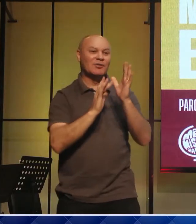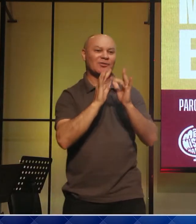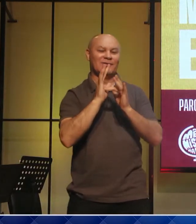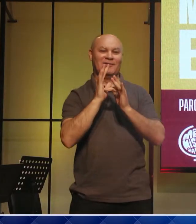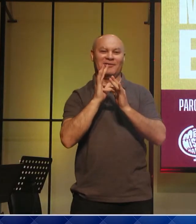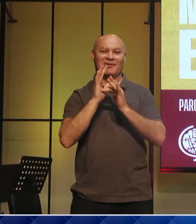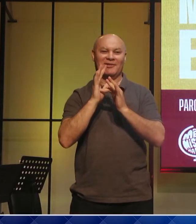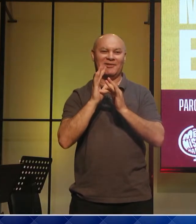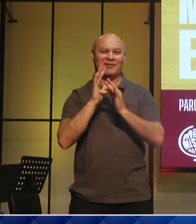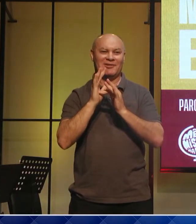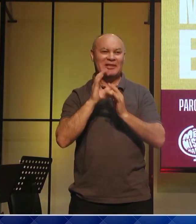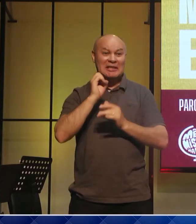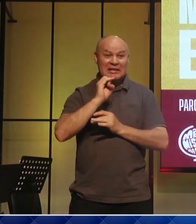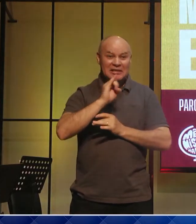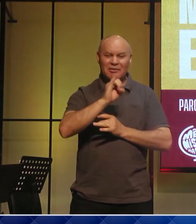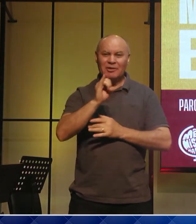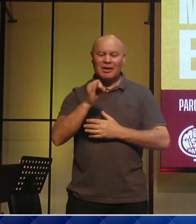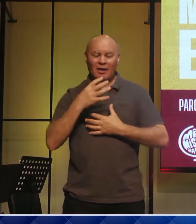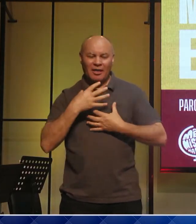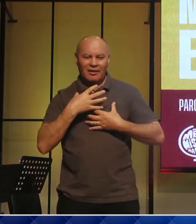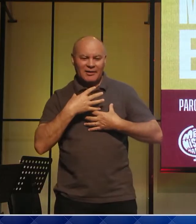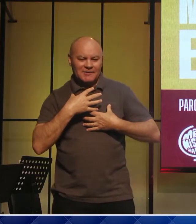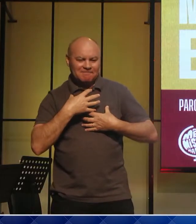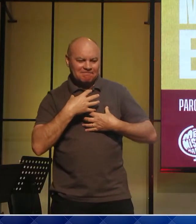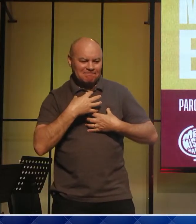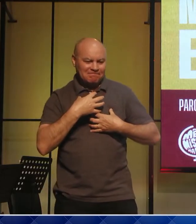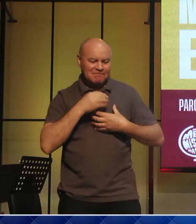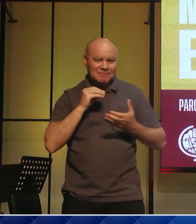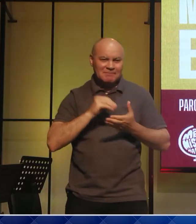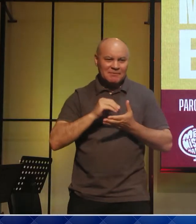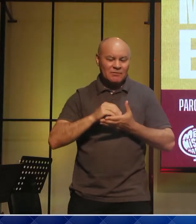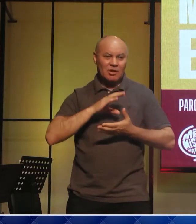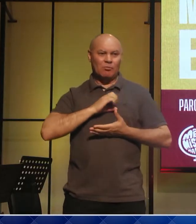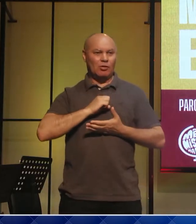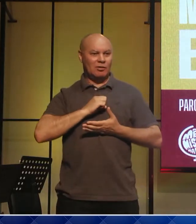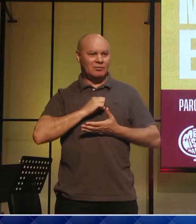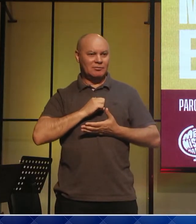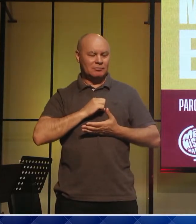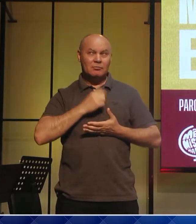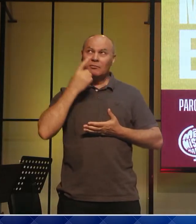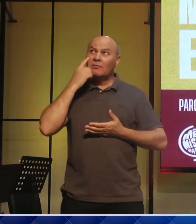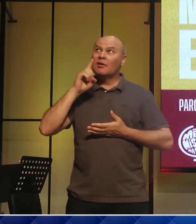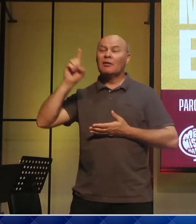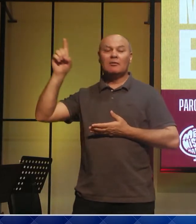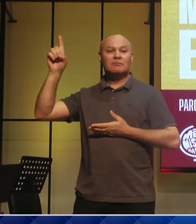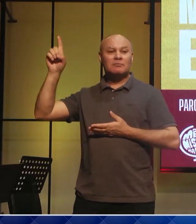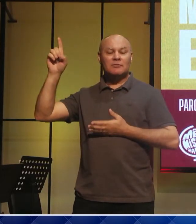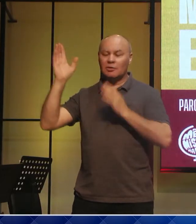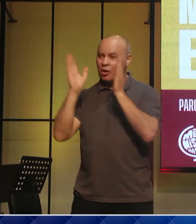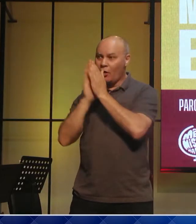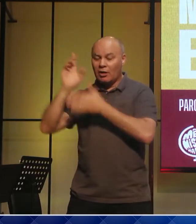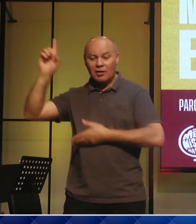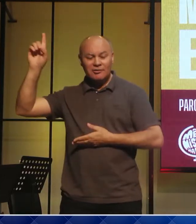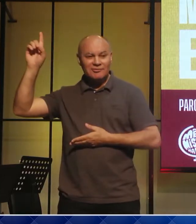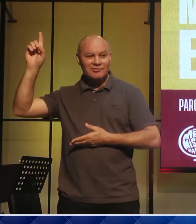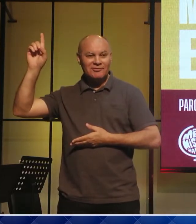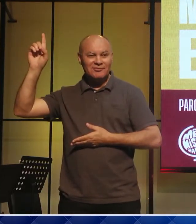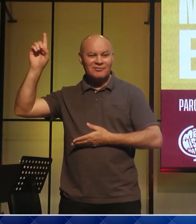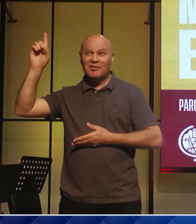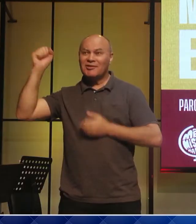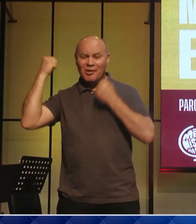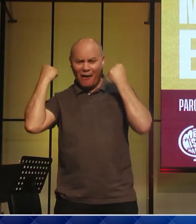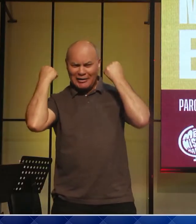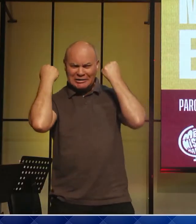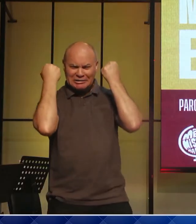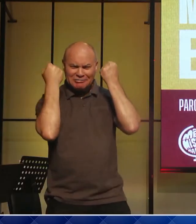sente falta de amor, é que você não conhece Deus. Porque se você conhecer Deus, não vai faltar nada, vai sobrar. Porque